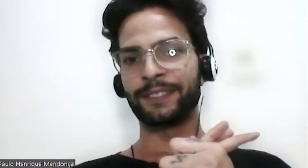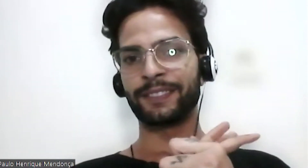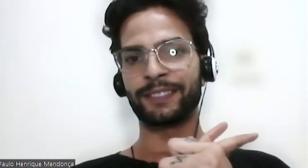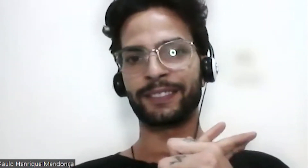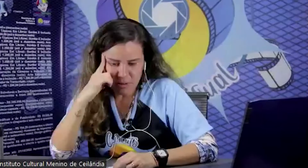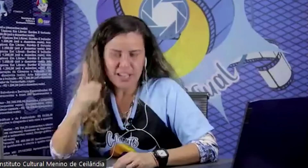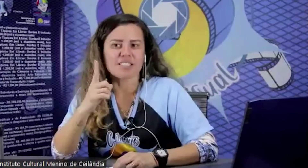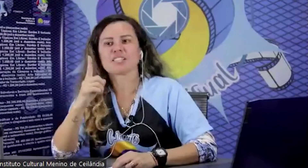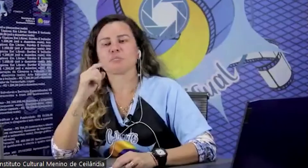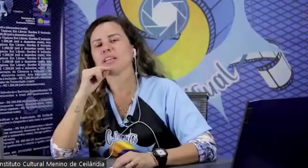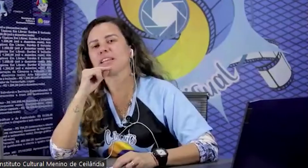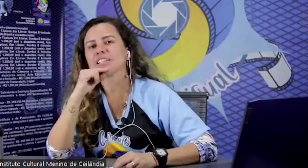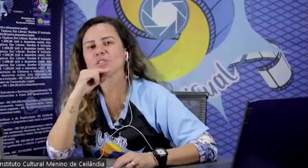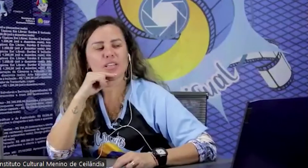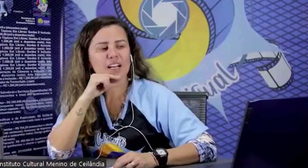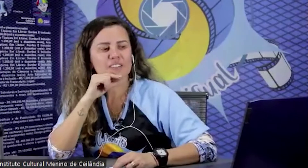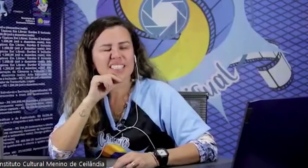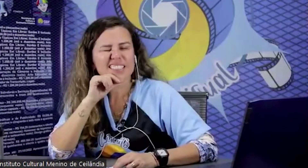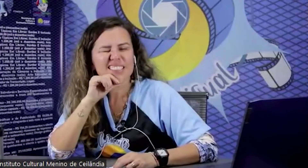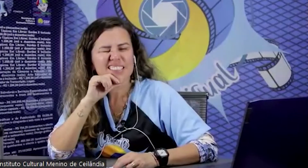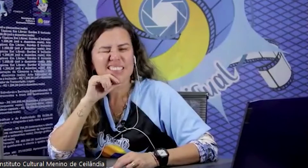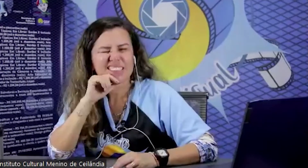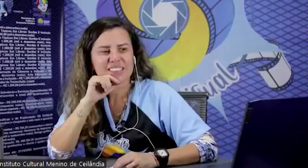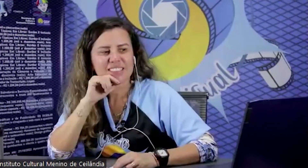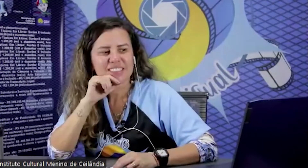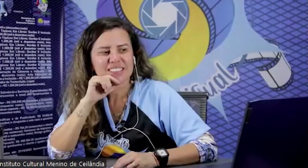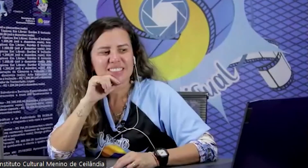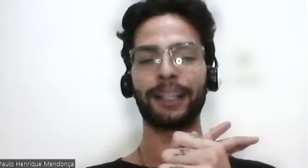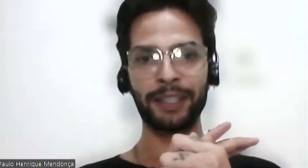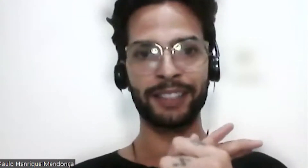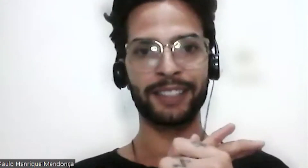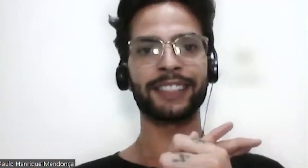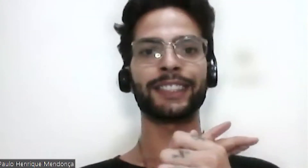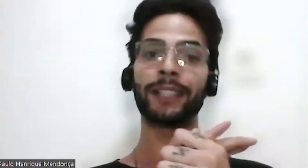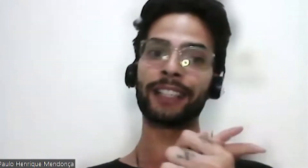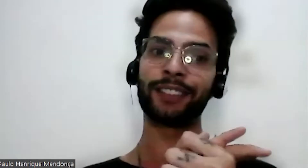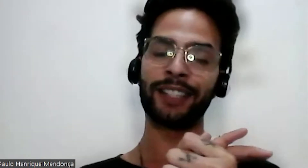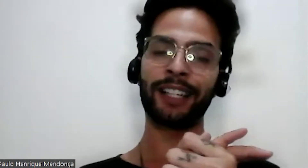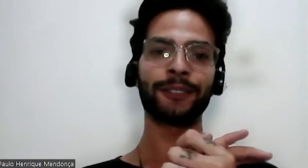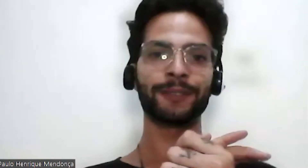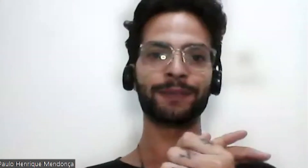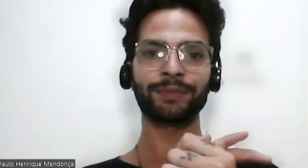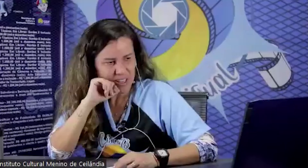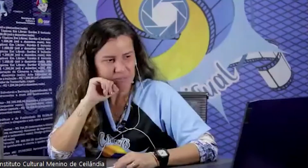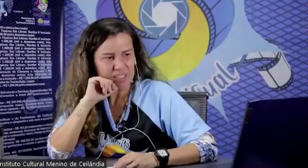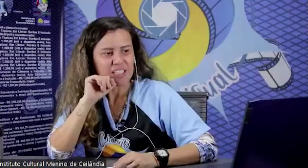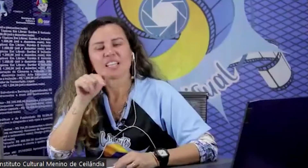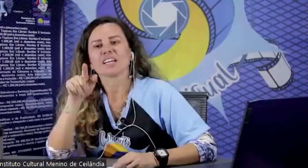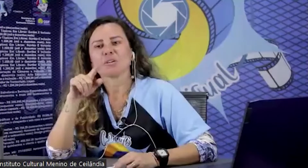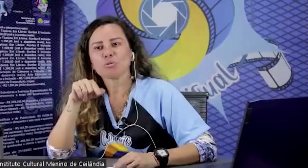E isso é acessibilidade total, né? É, exatamente. Isso é acessibilidade total. Não é? O